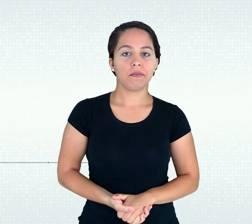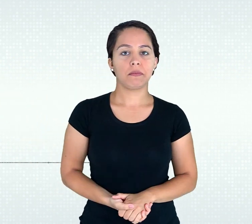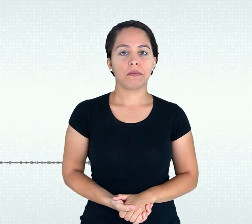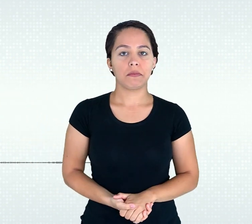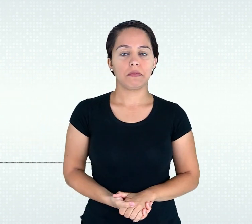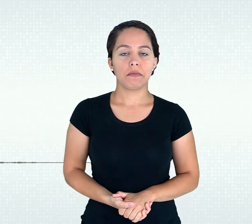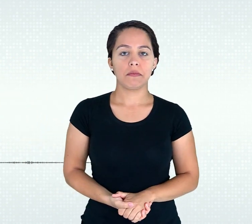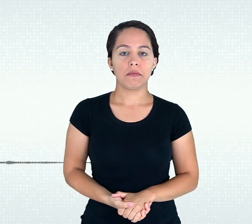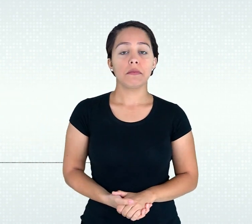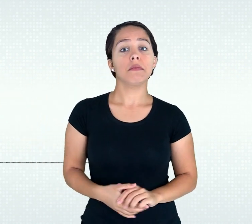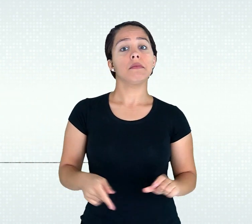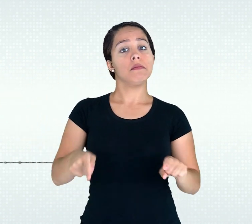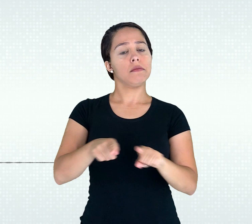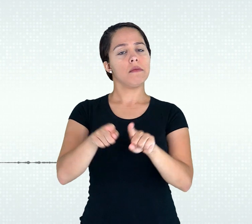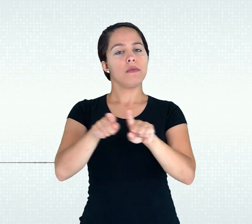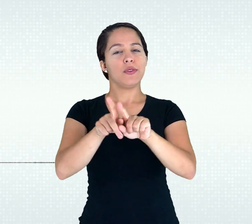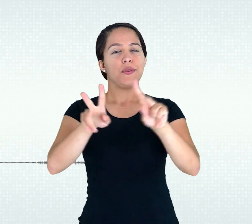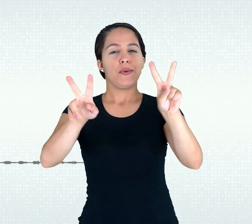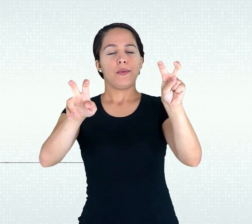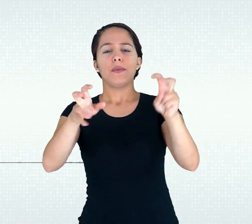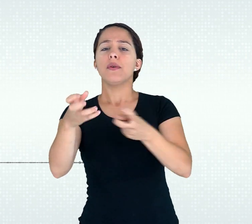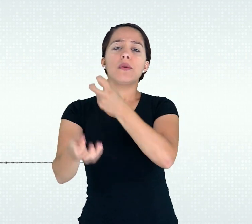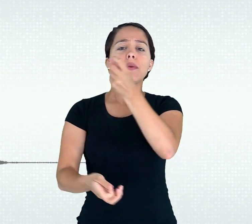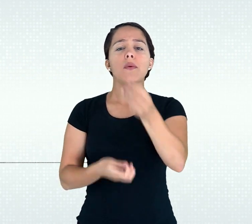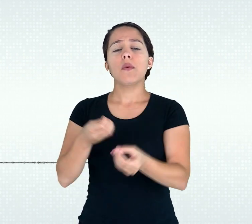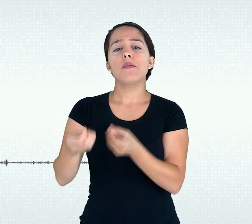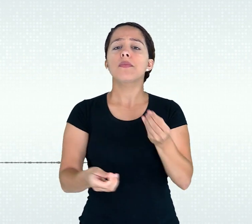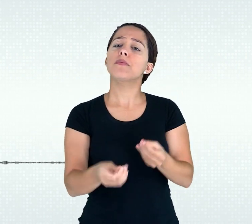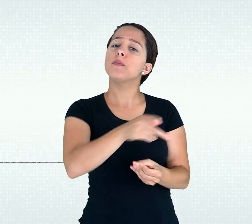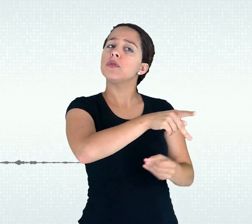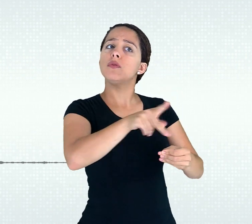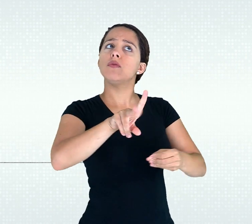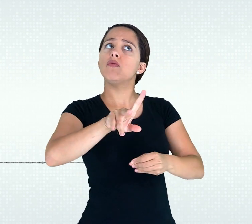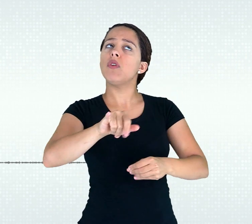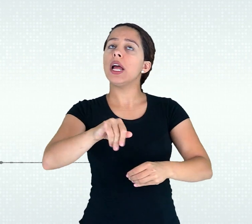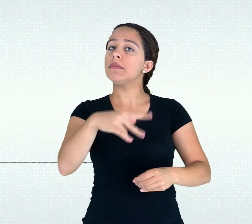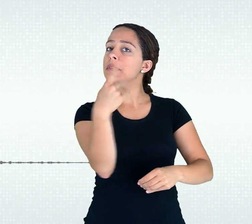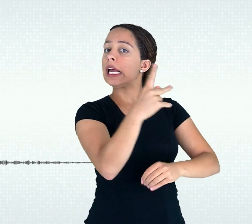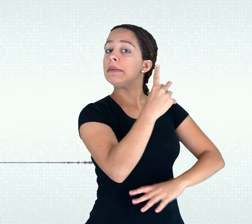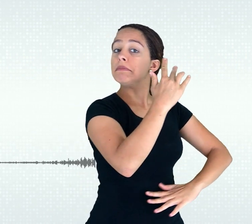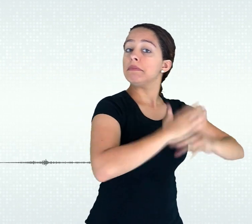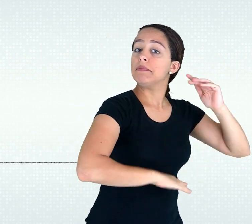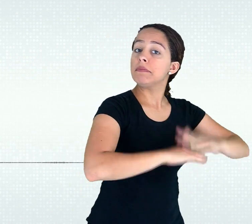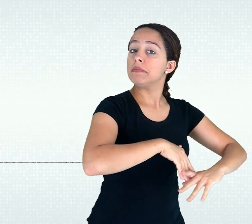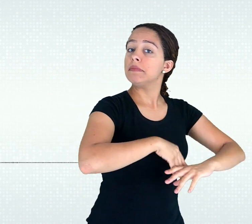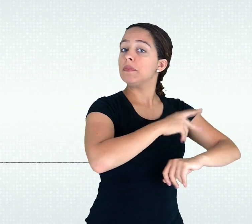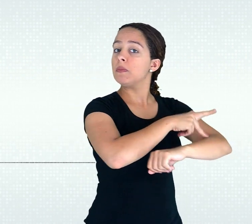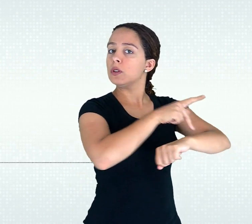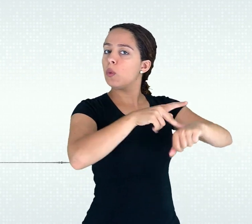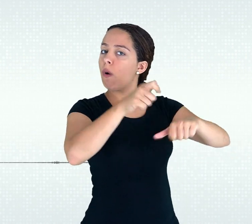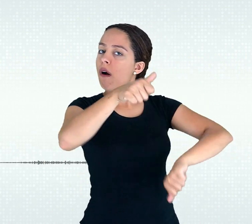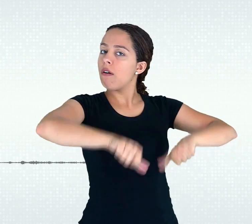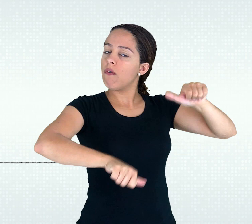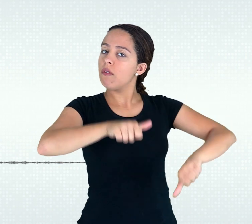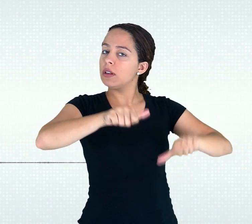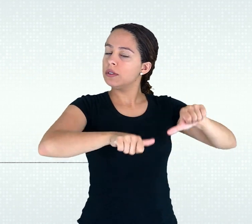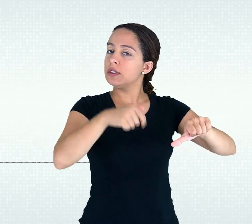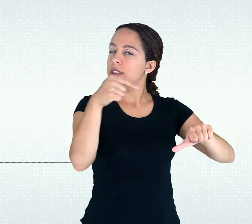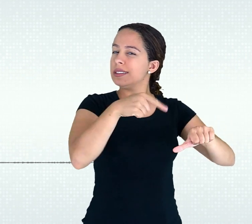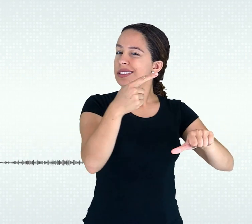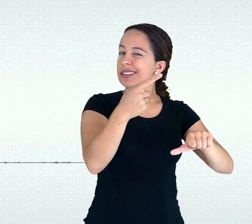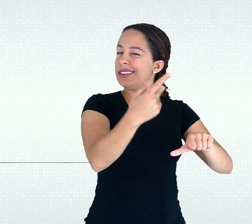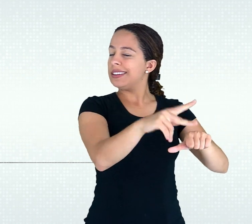a apropriação de conhecimento sobre as práticas pedagógicas avaliativas e de